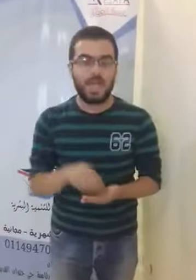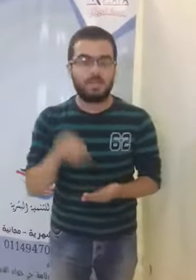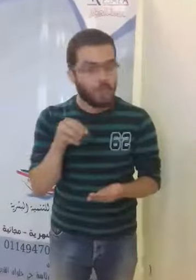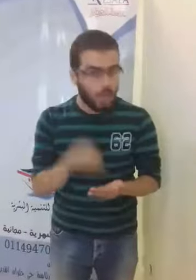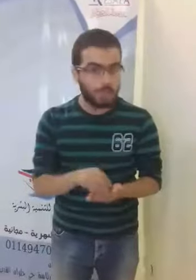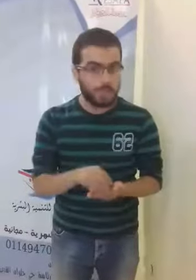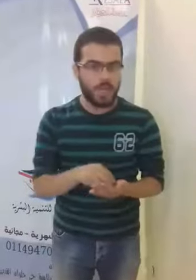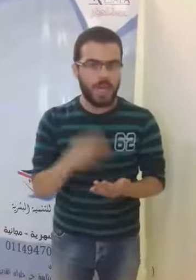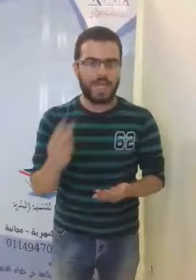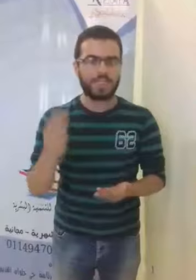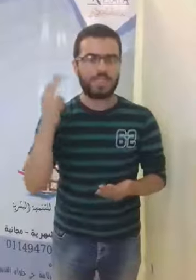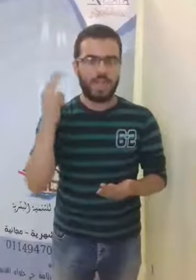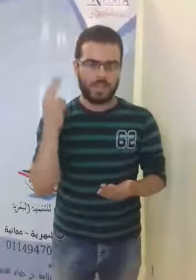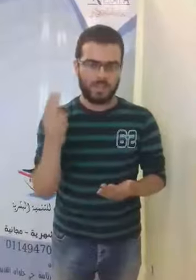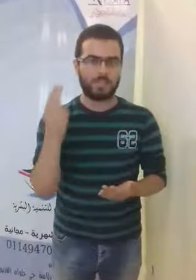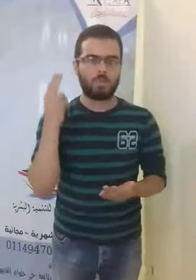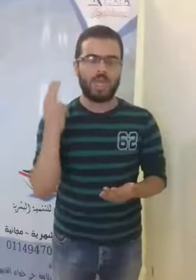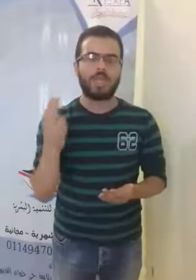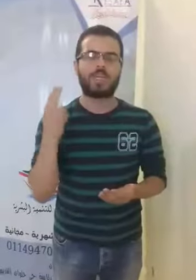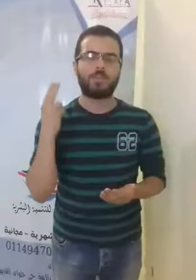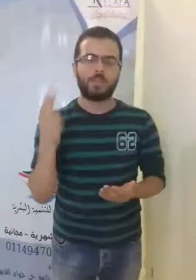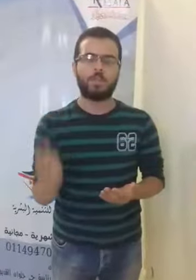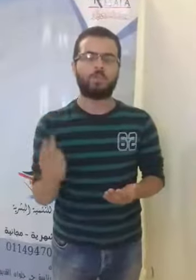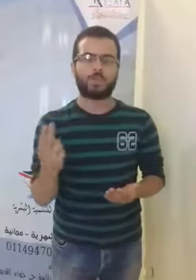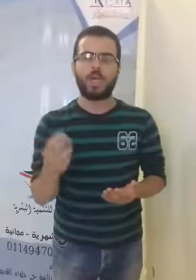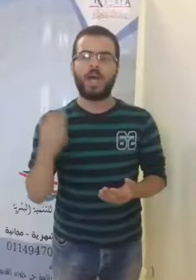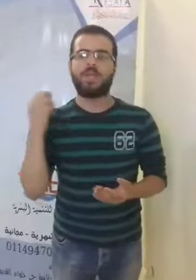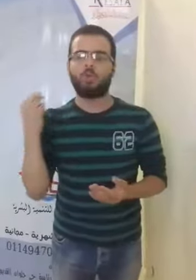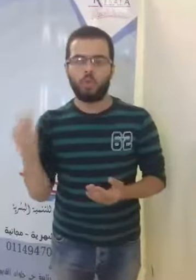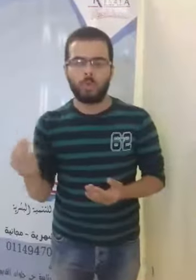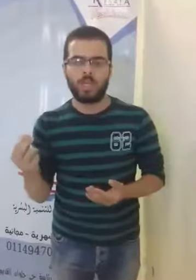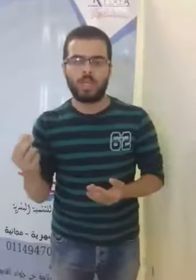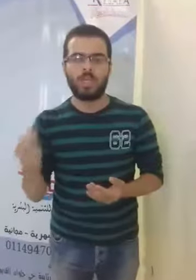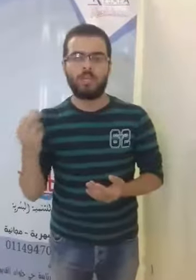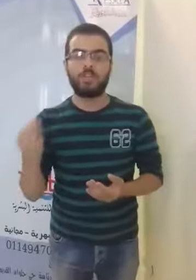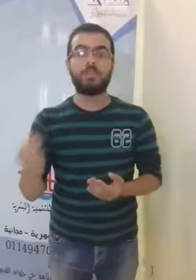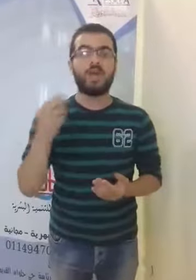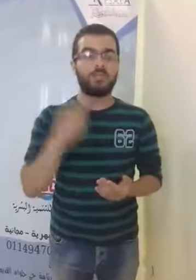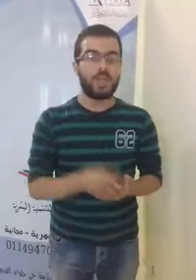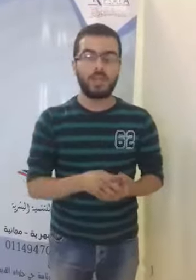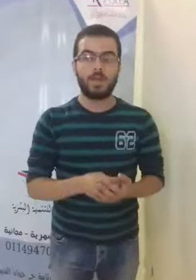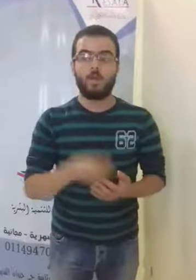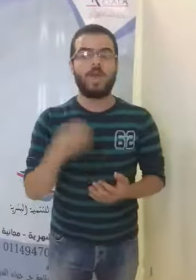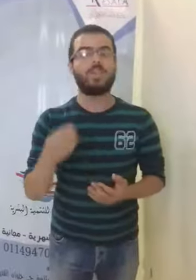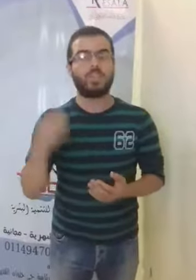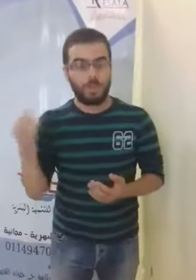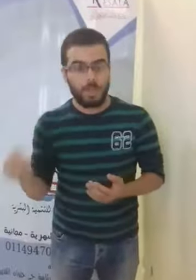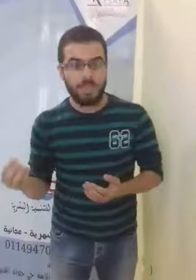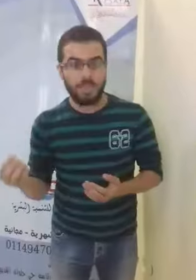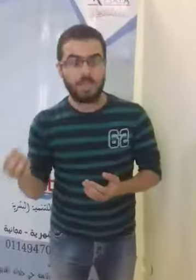في القبر عن حاجتين متعلقين بالعمر، عن عمره فيما أفناه وعن شبابه